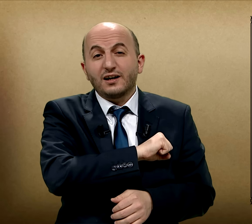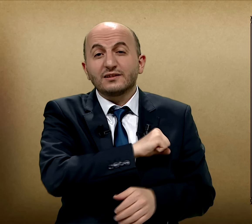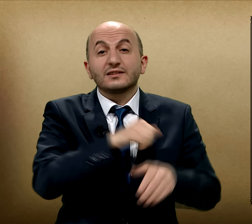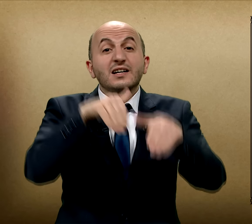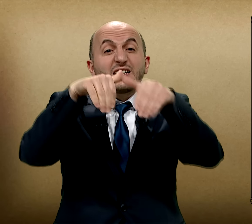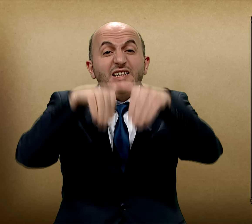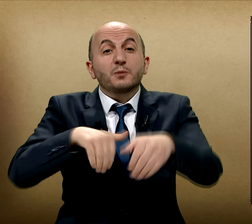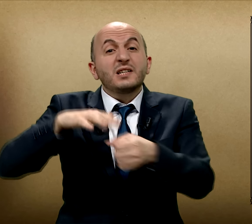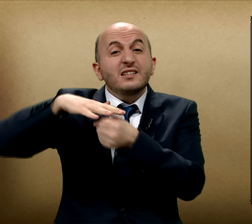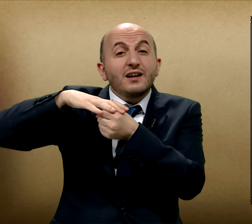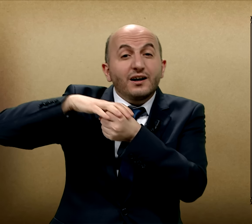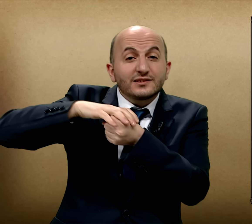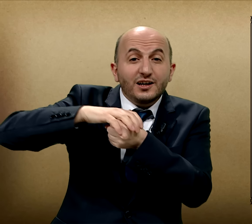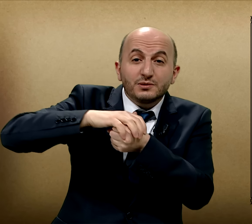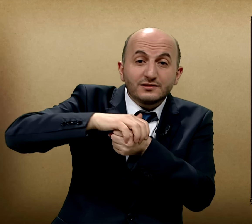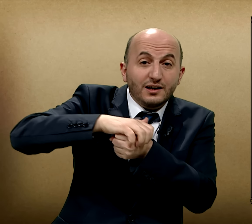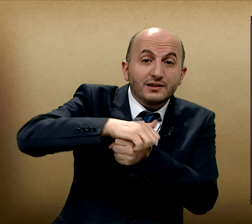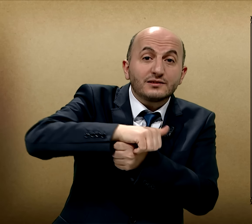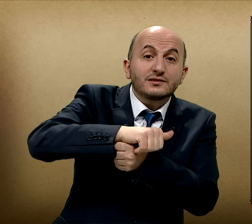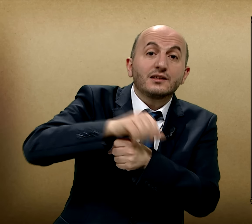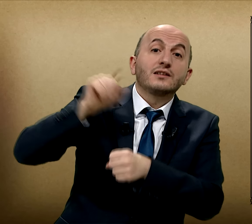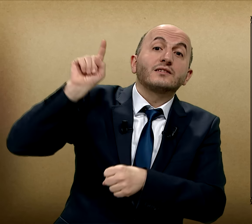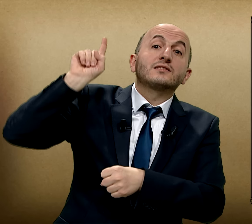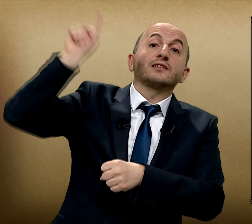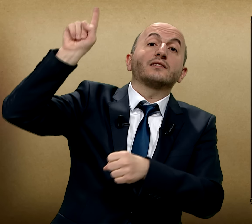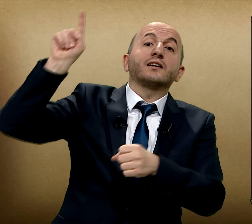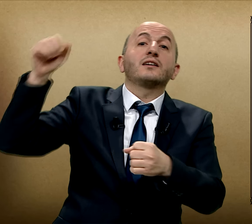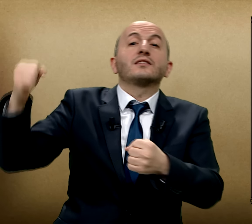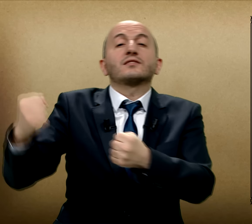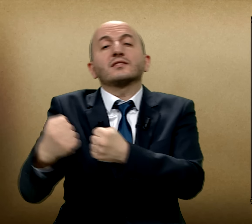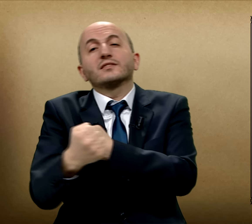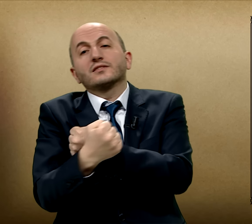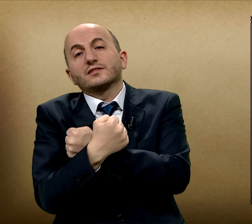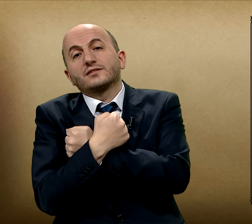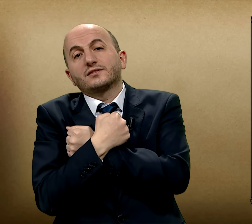korkaklıktan, kabir azabından sana sığınırız.